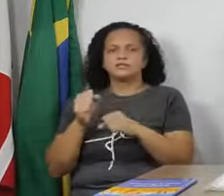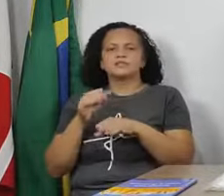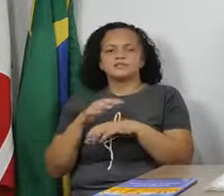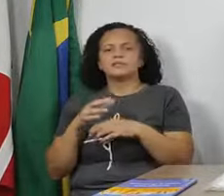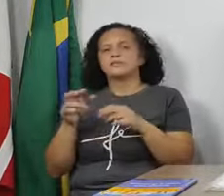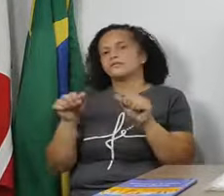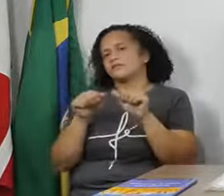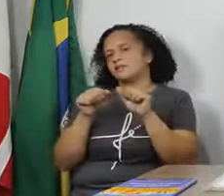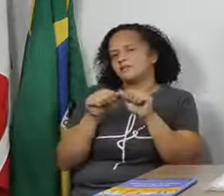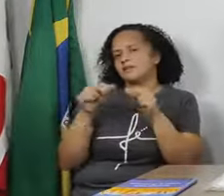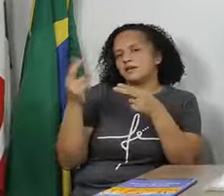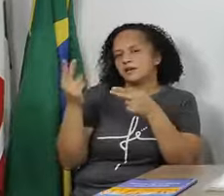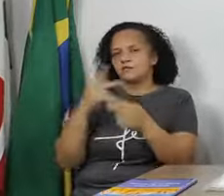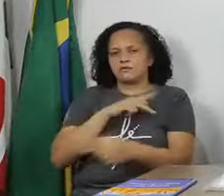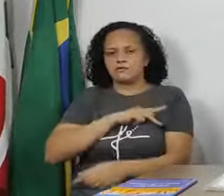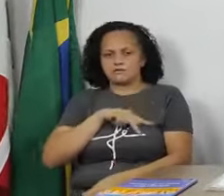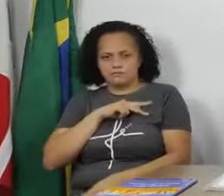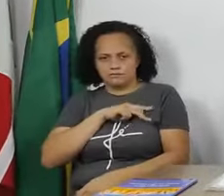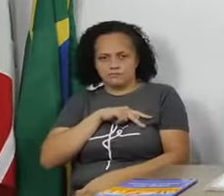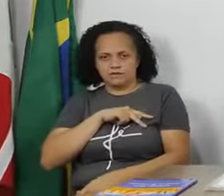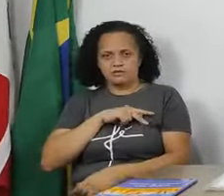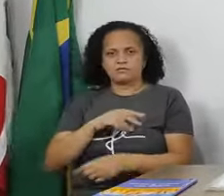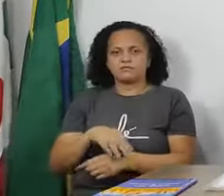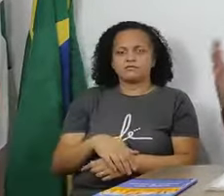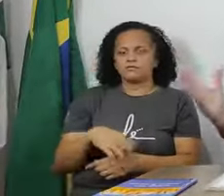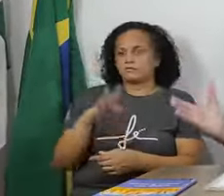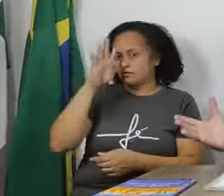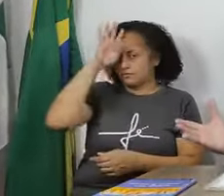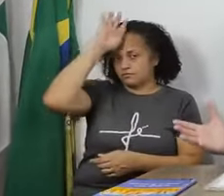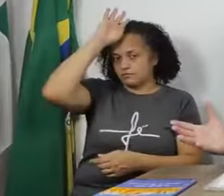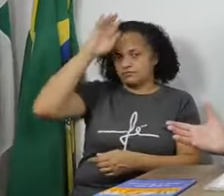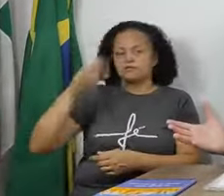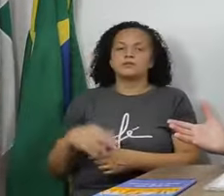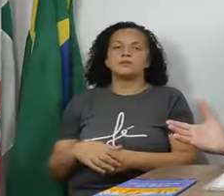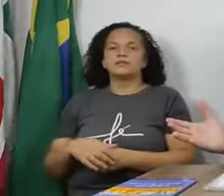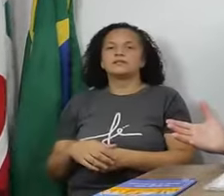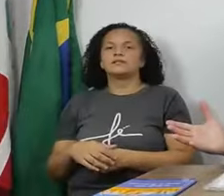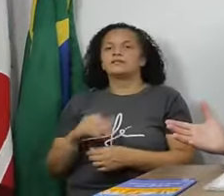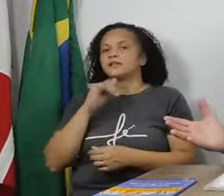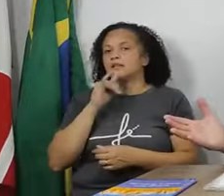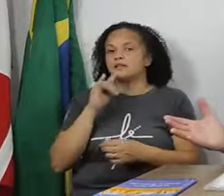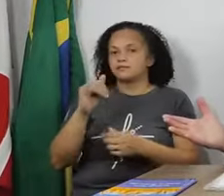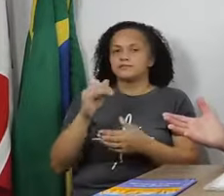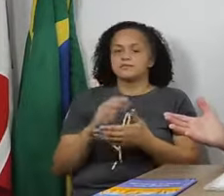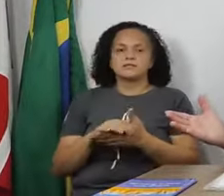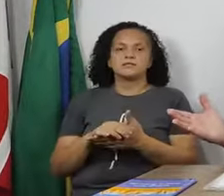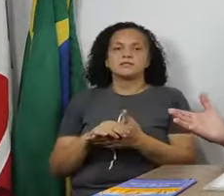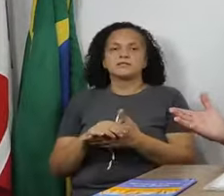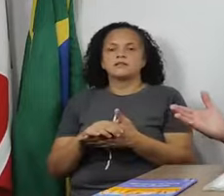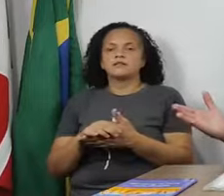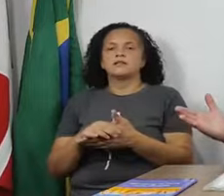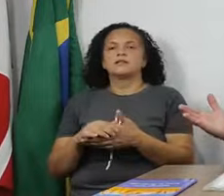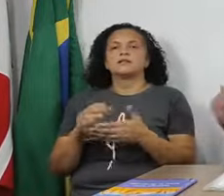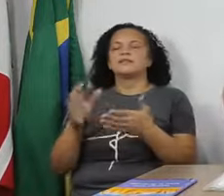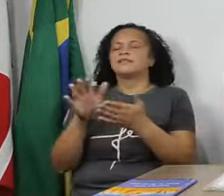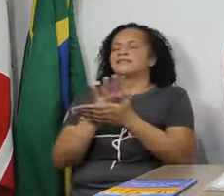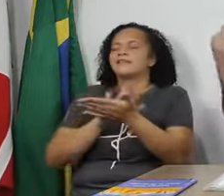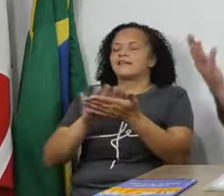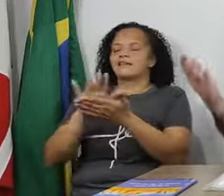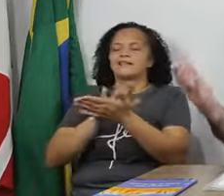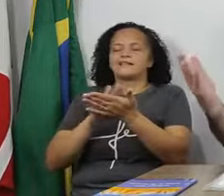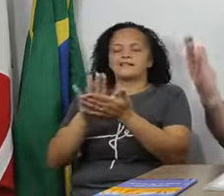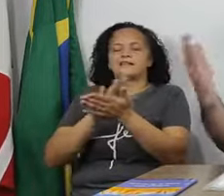do 31 ao 39, que nada poderá nos separar do amor de Deus que está em Cristo Jesus,